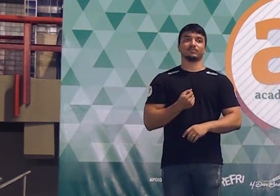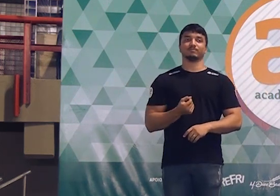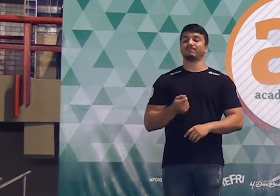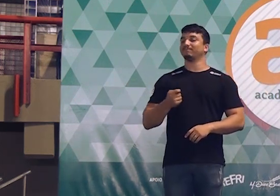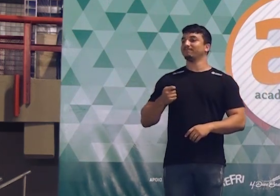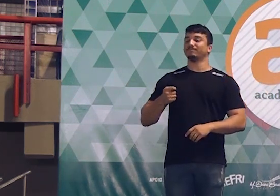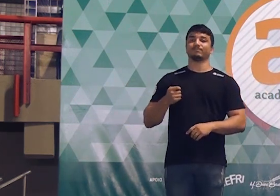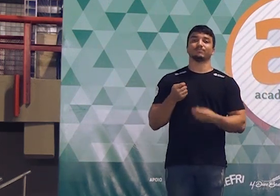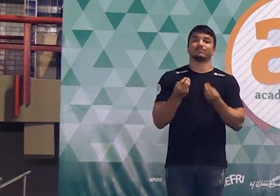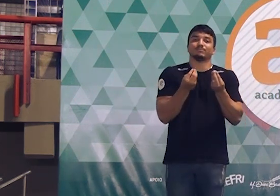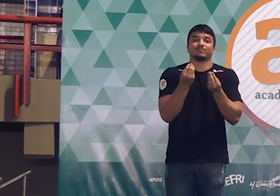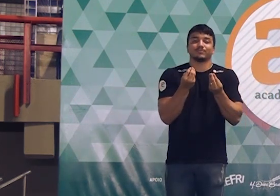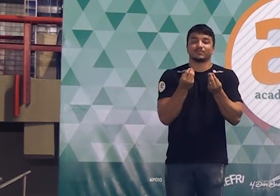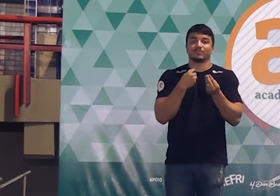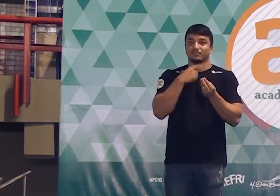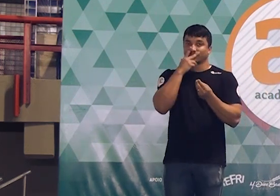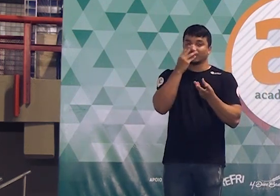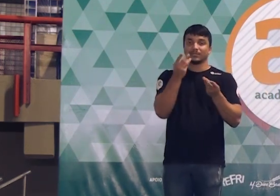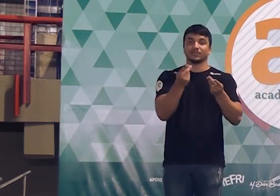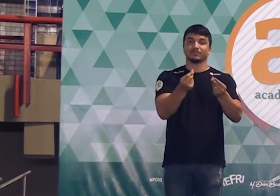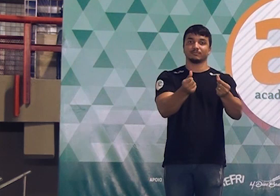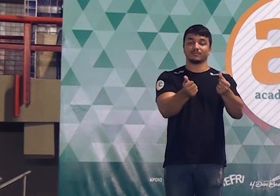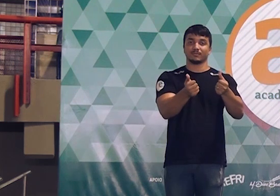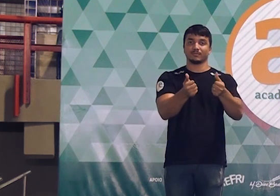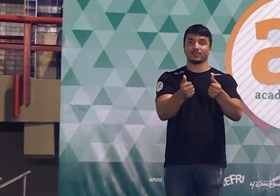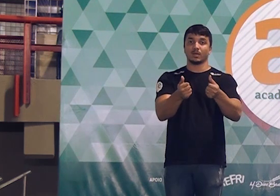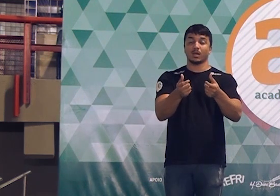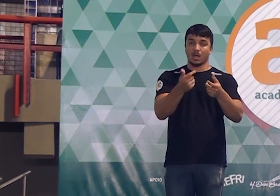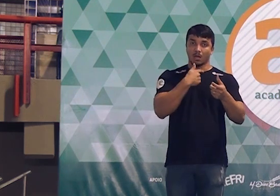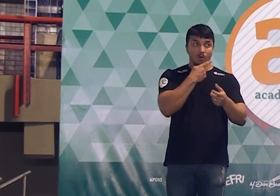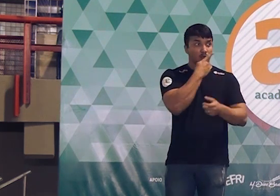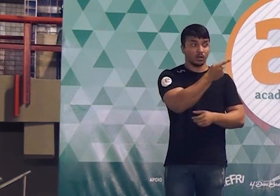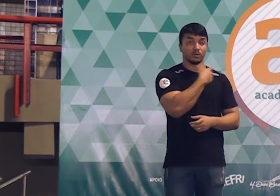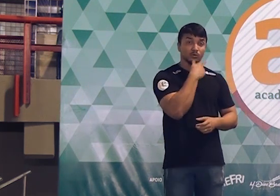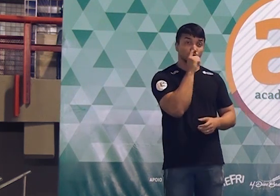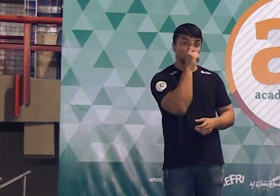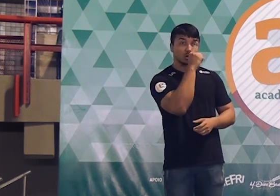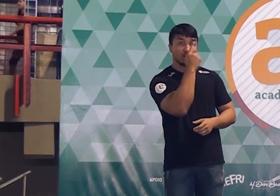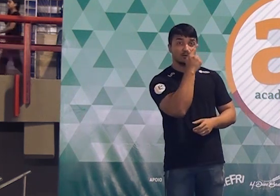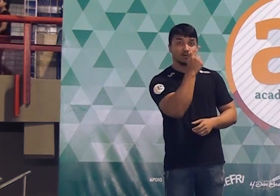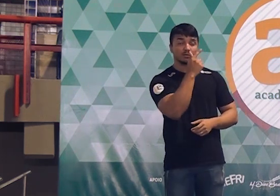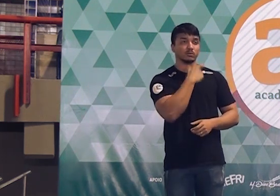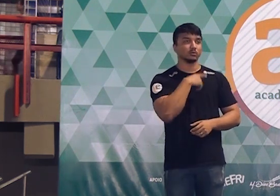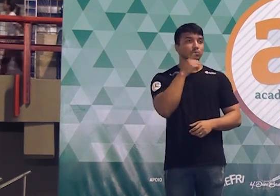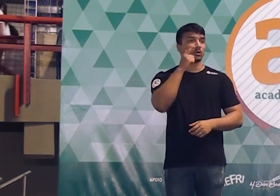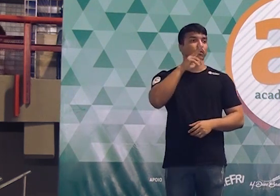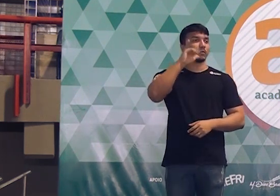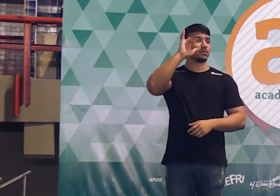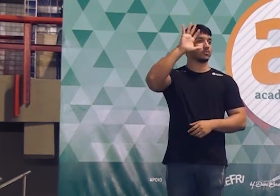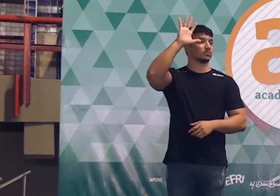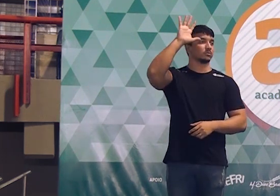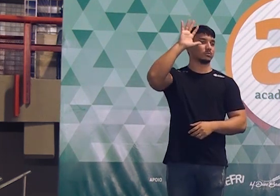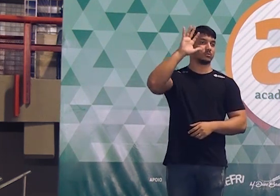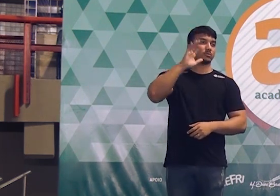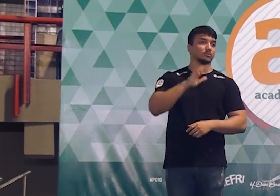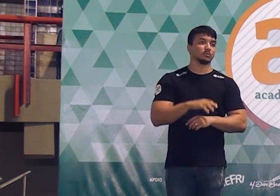Puxa, fracasso. E quando eu dizia que eu ia fazer geografia, alguém vai fazer geografia aqui no